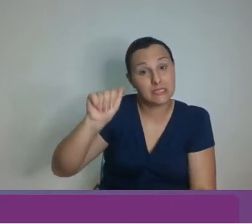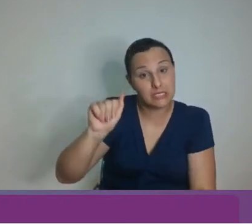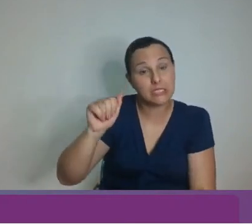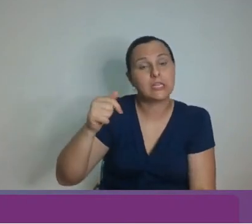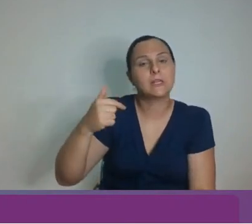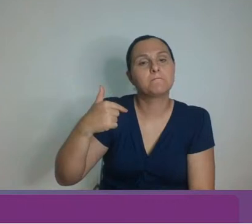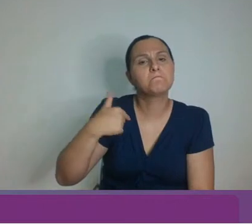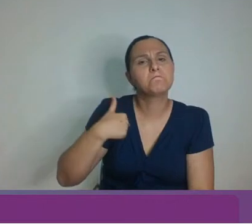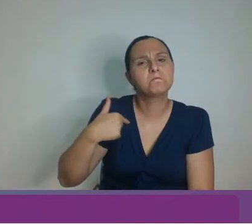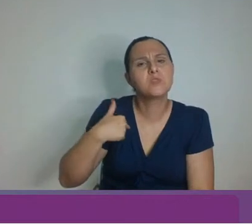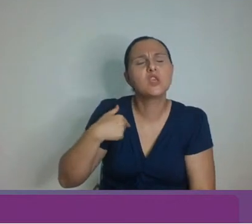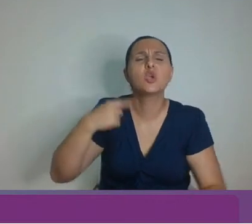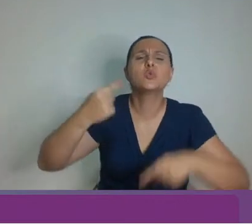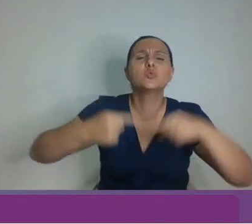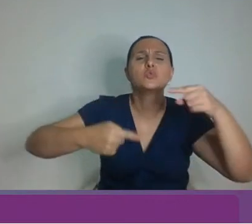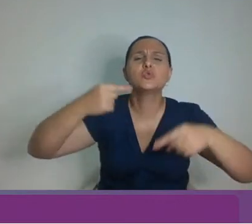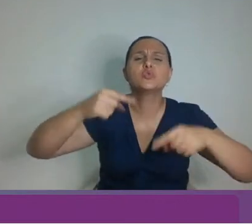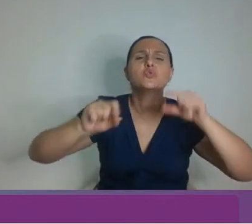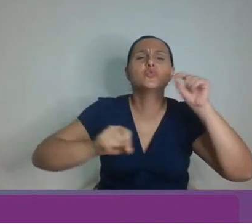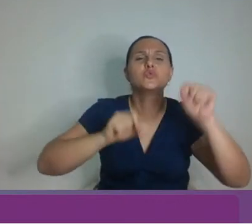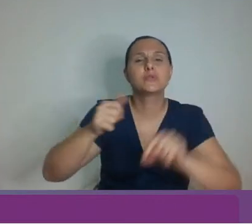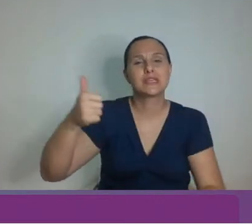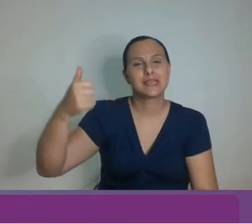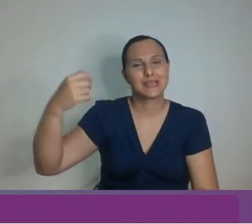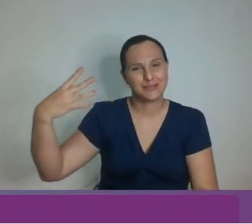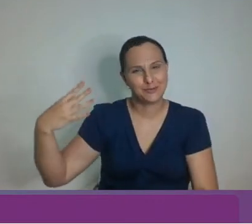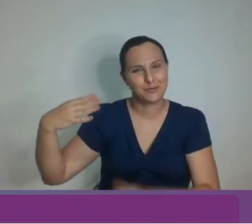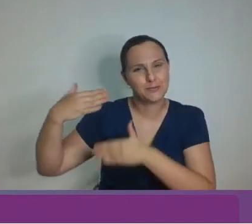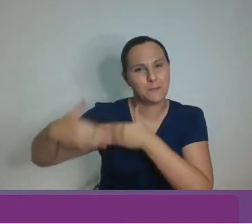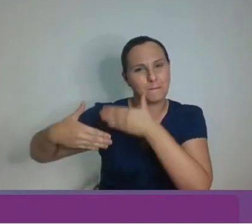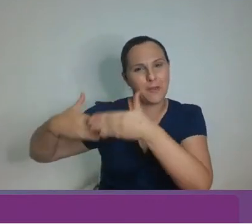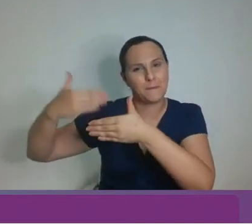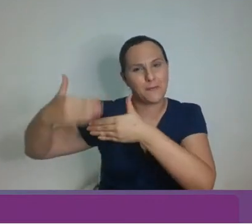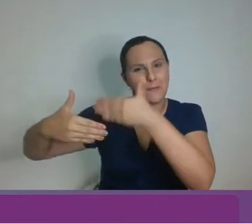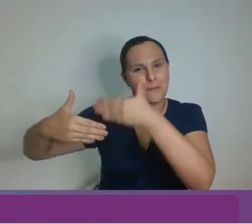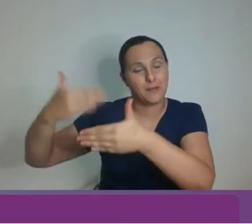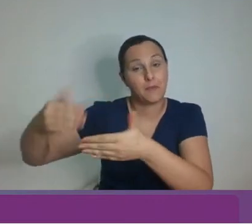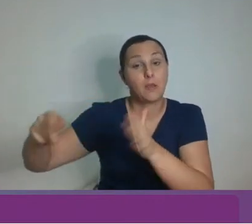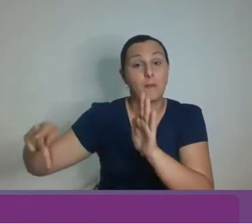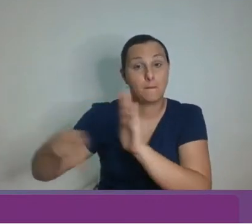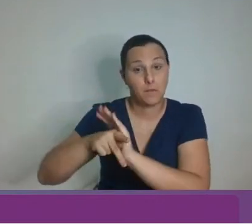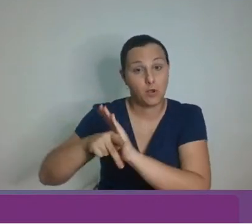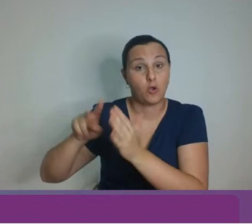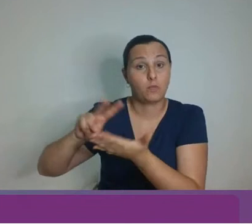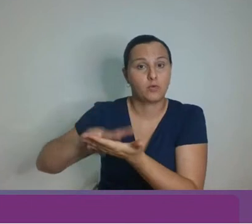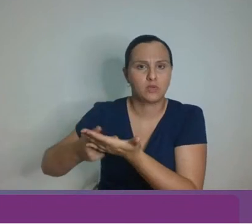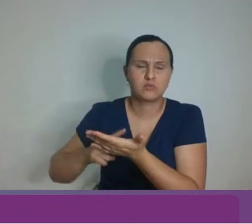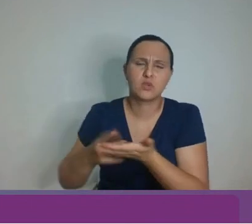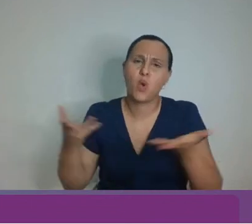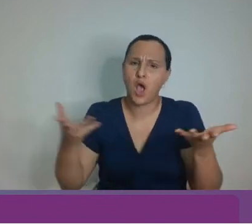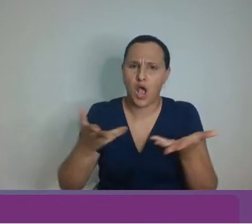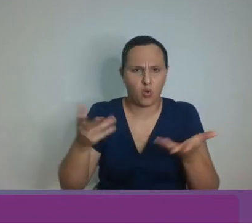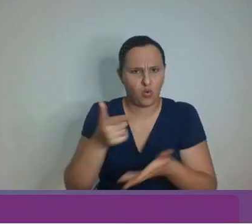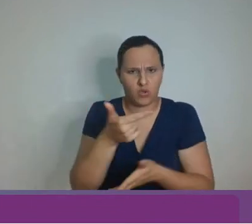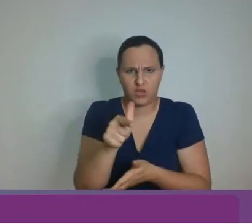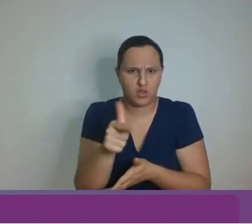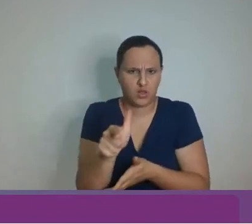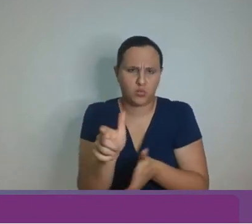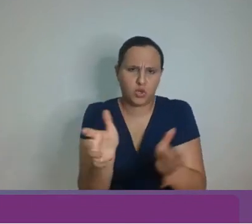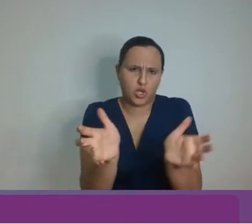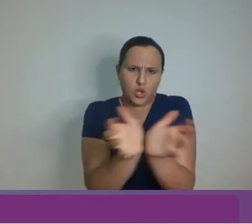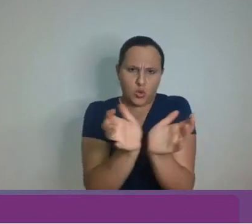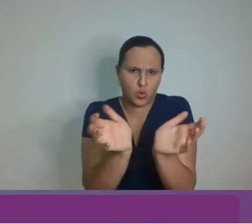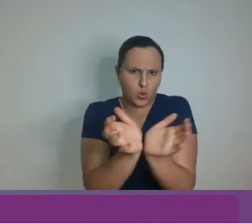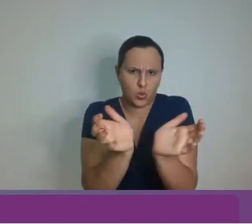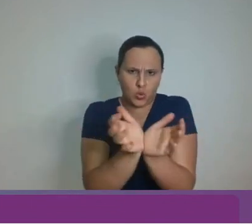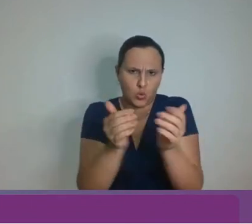gente discute os 14 procedimentos técnicos da tradução. A gente ainda não está com turmas abertas para esse curso, mas